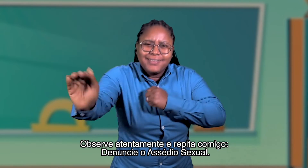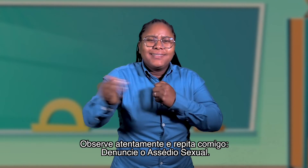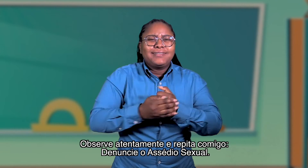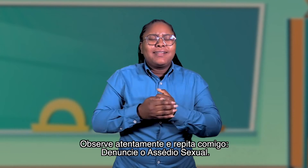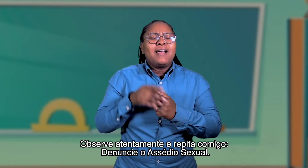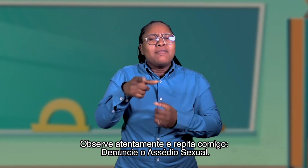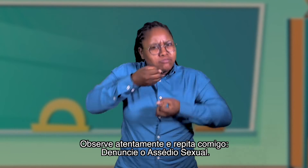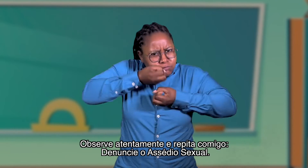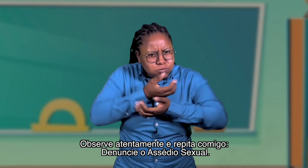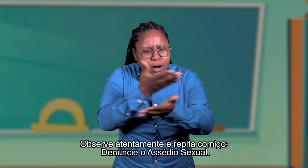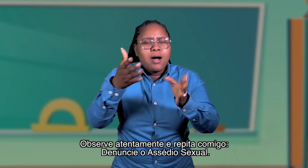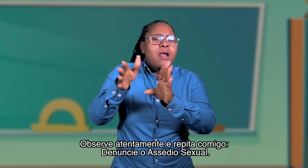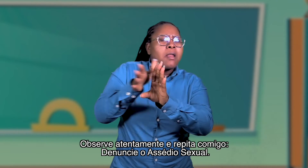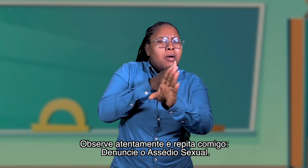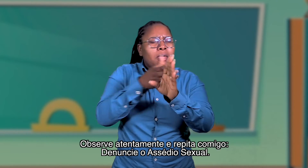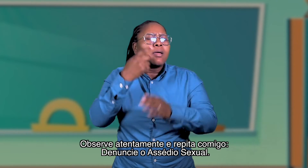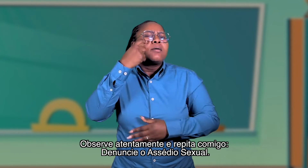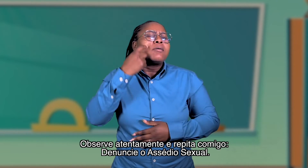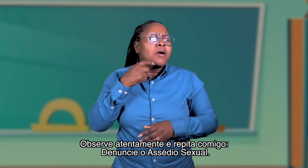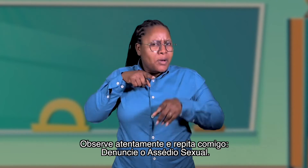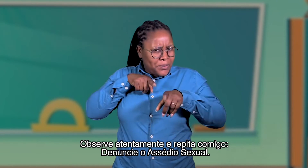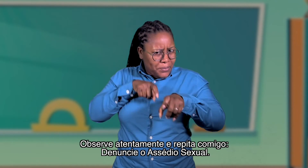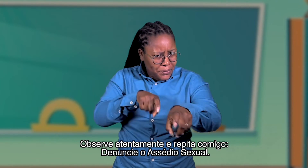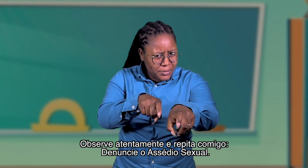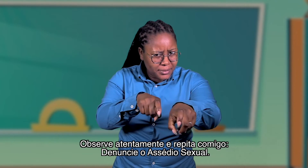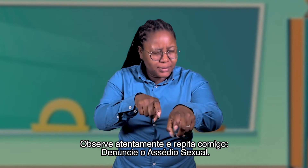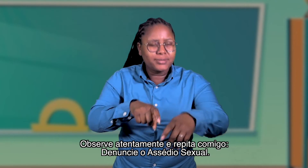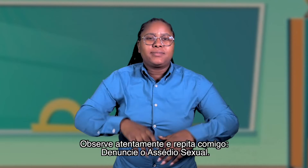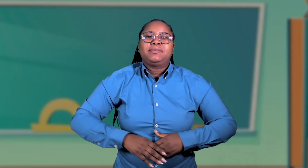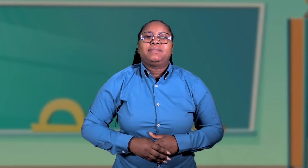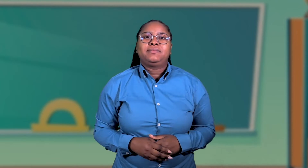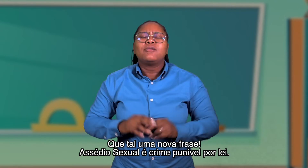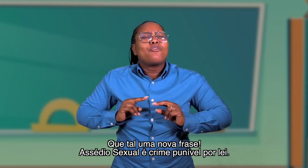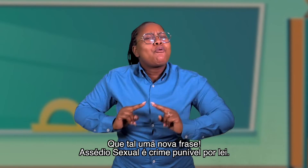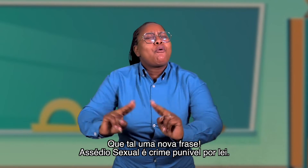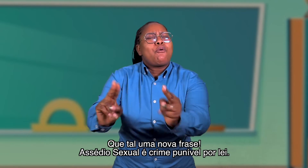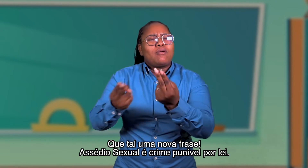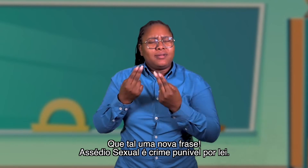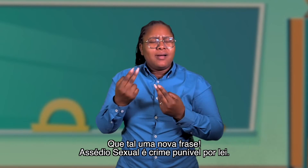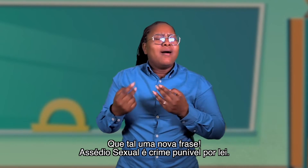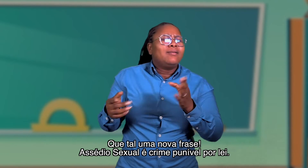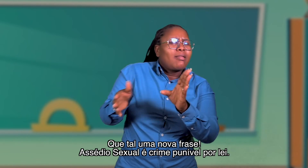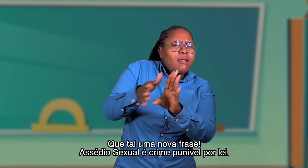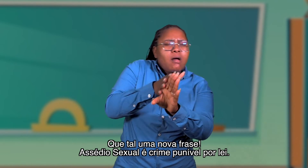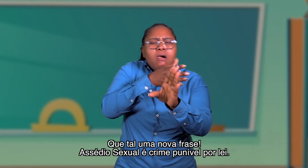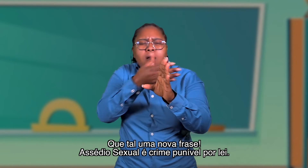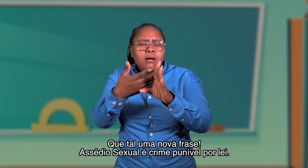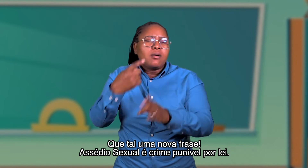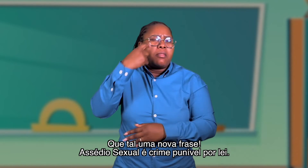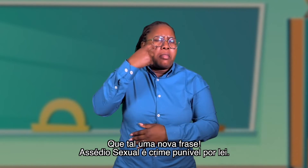repita comigo: denuncie o assédio sexual. Que tal uma nova frase? Assédio